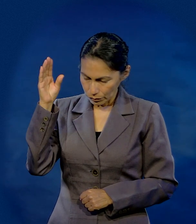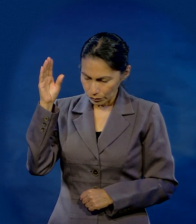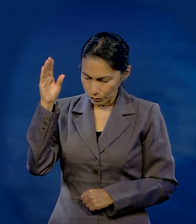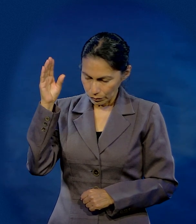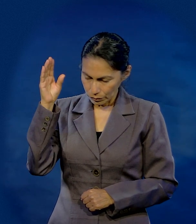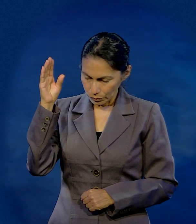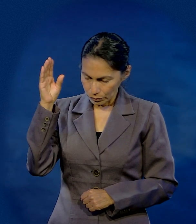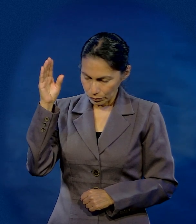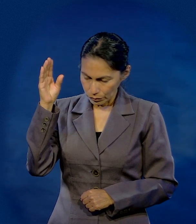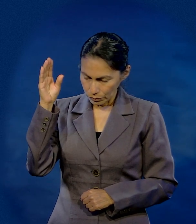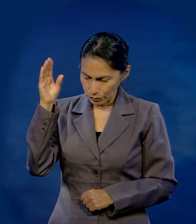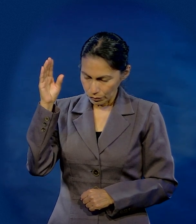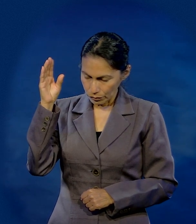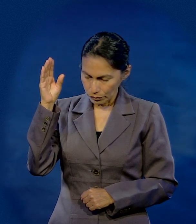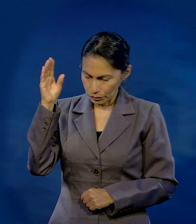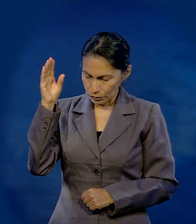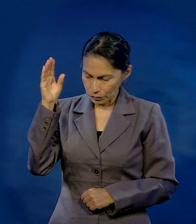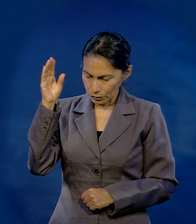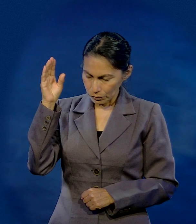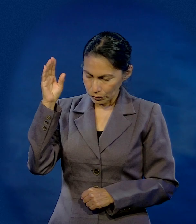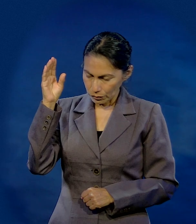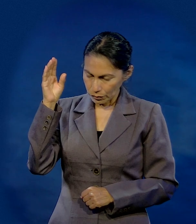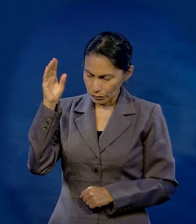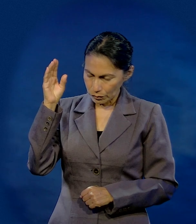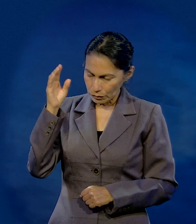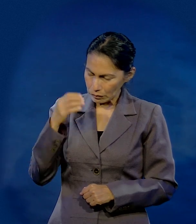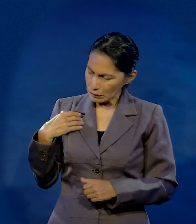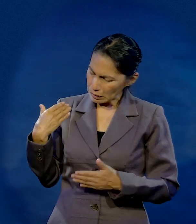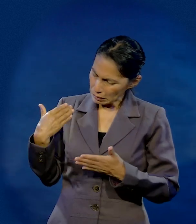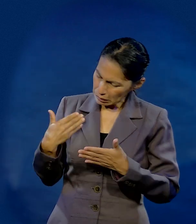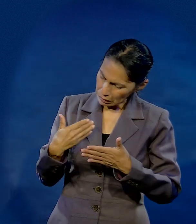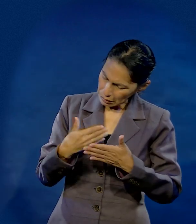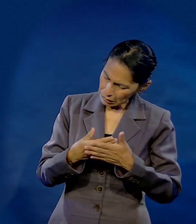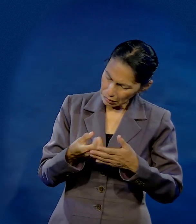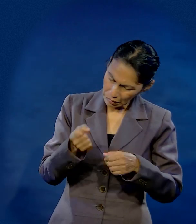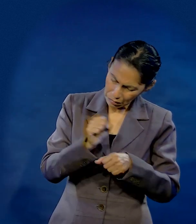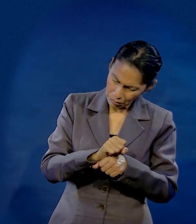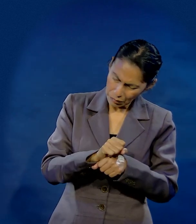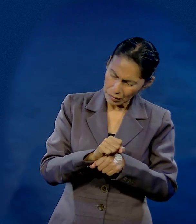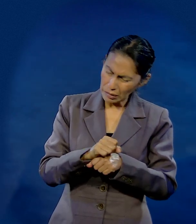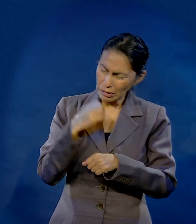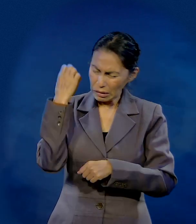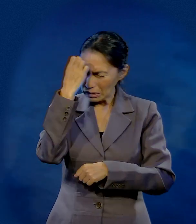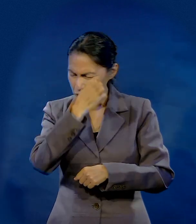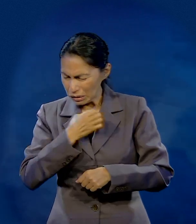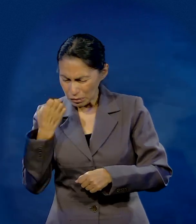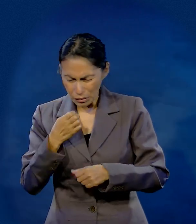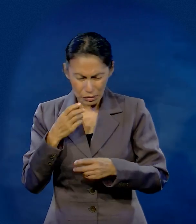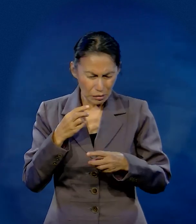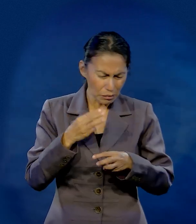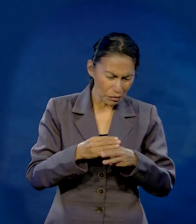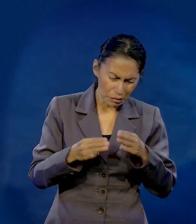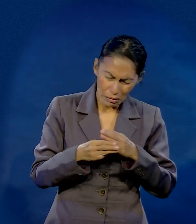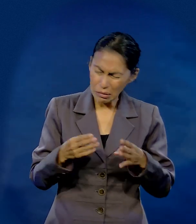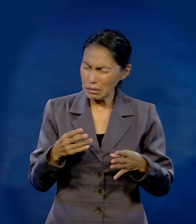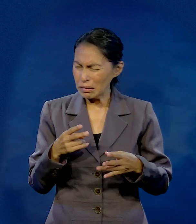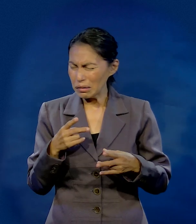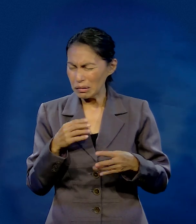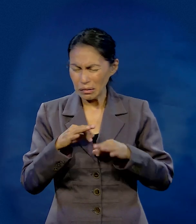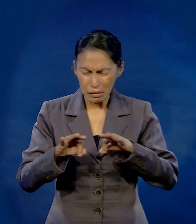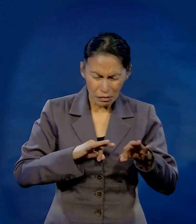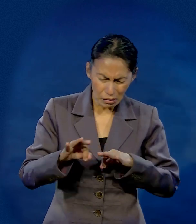Todas las semanas hemos corrido tras materias exámenes trabajos objetivos metas